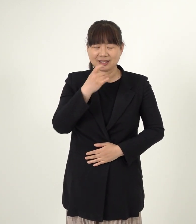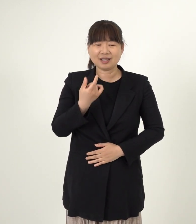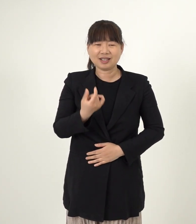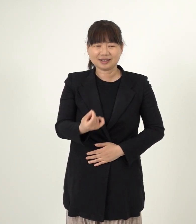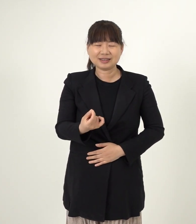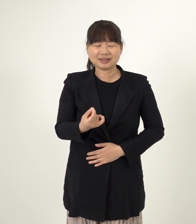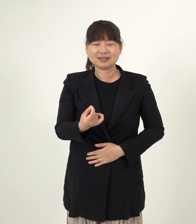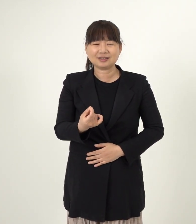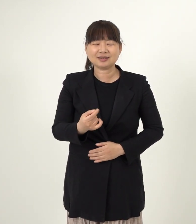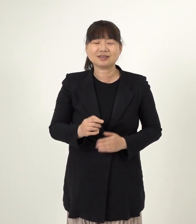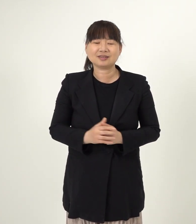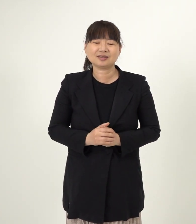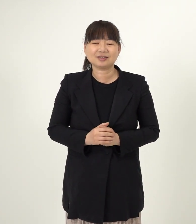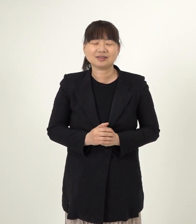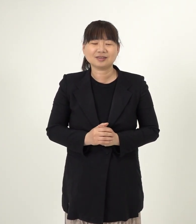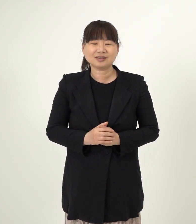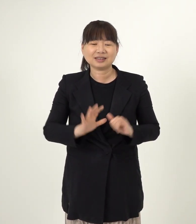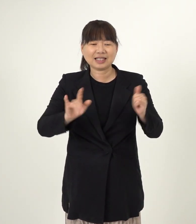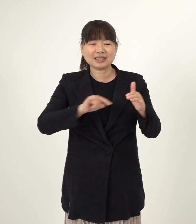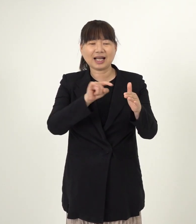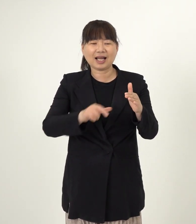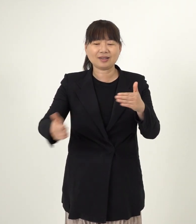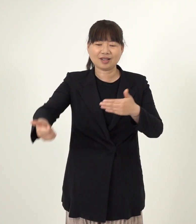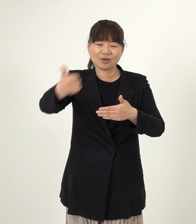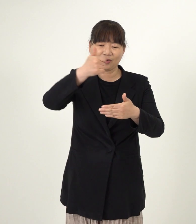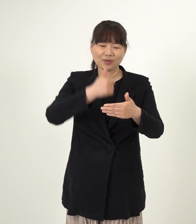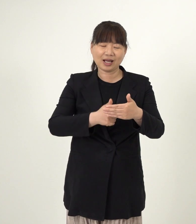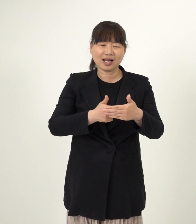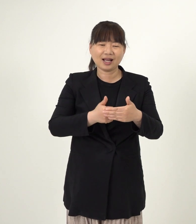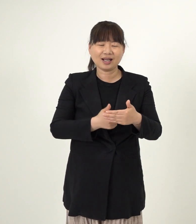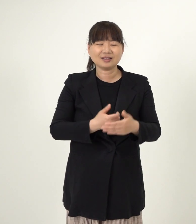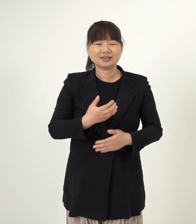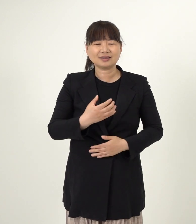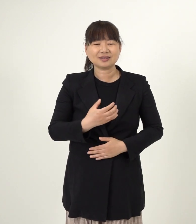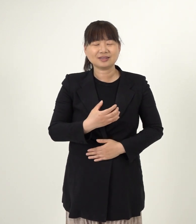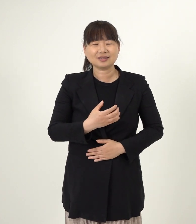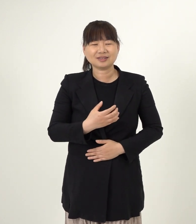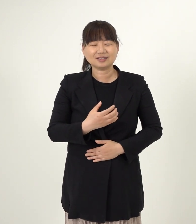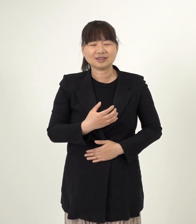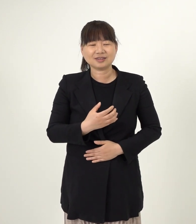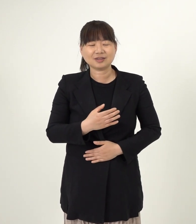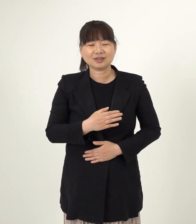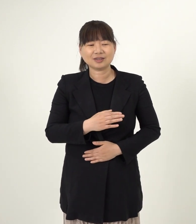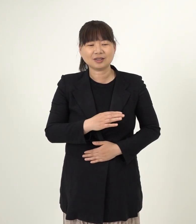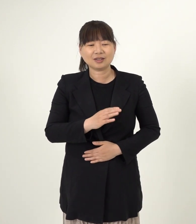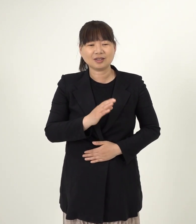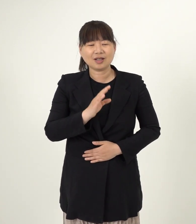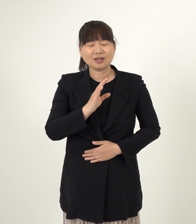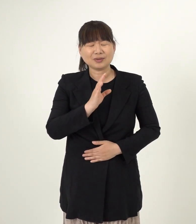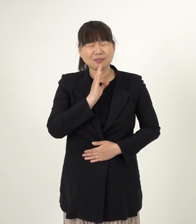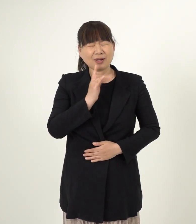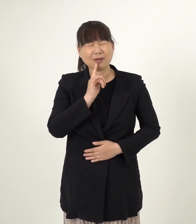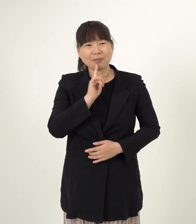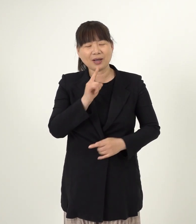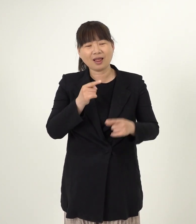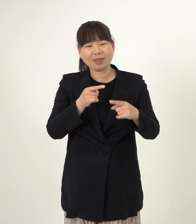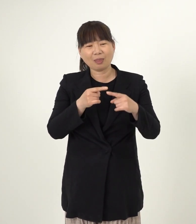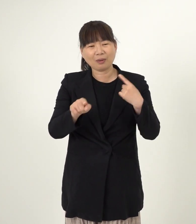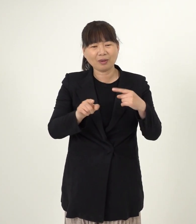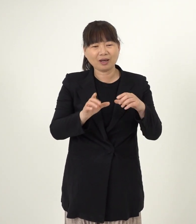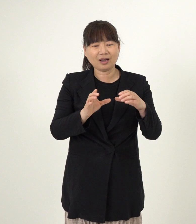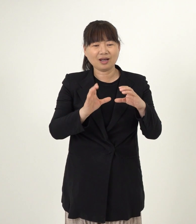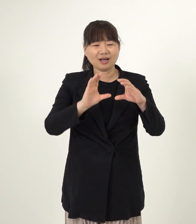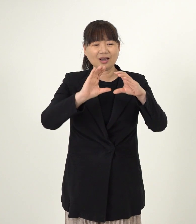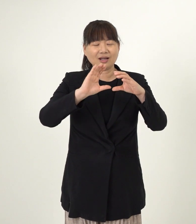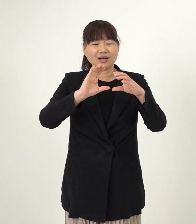이해 속으로 오셔서 그 험난한 사람들을, 참 말이 안 통하고 답답한